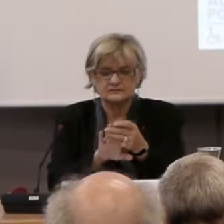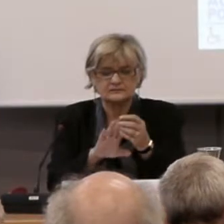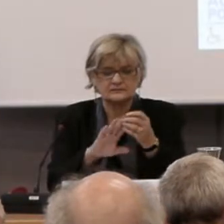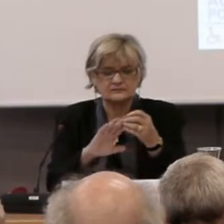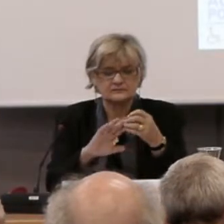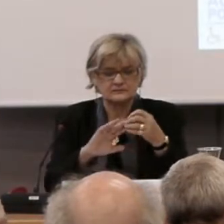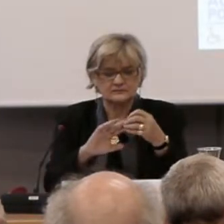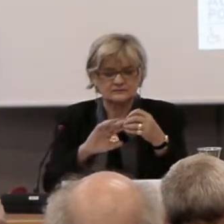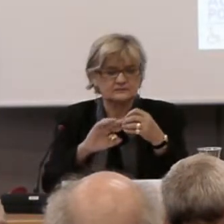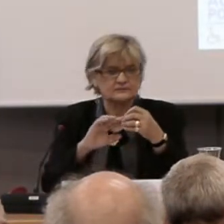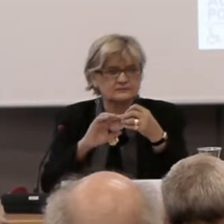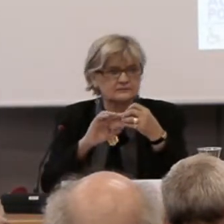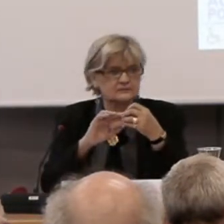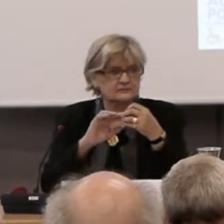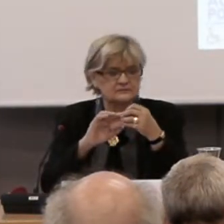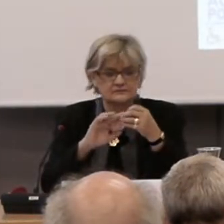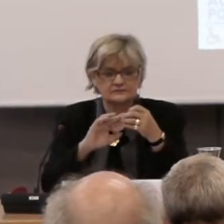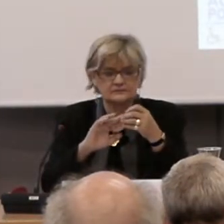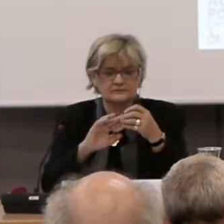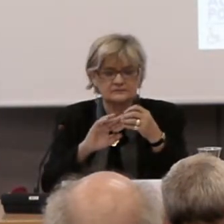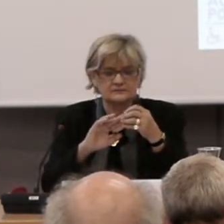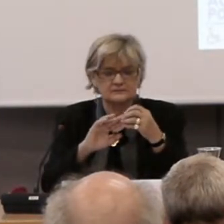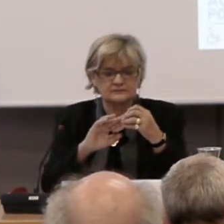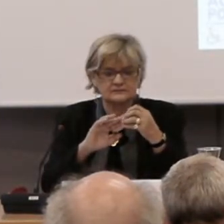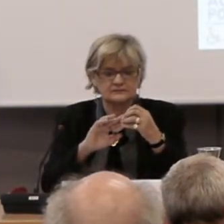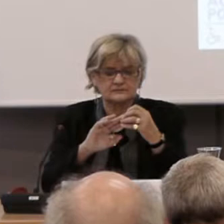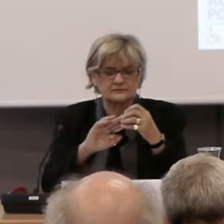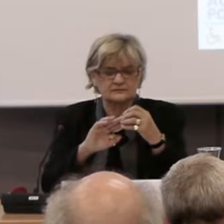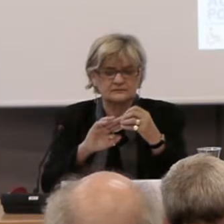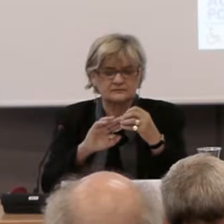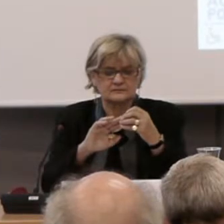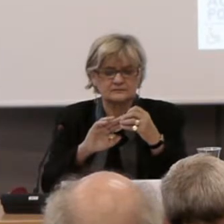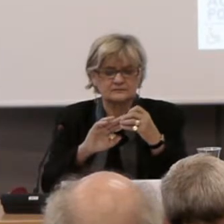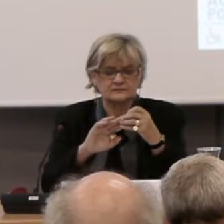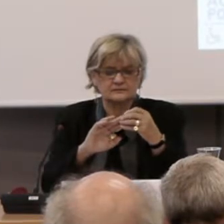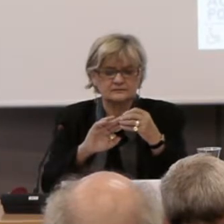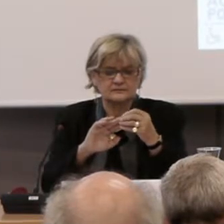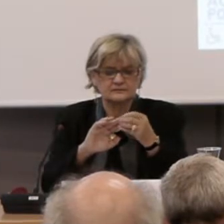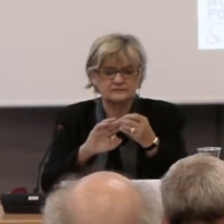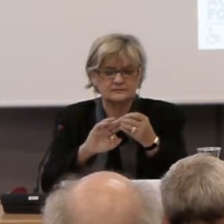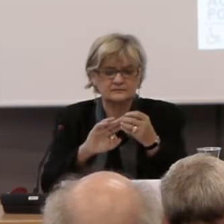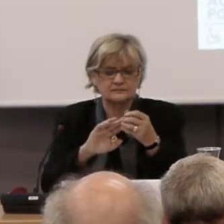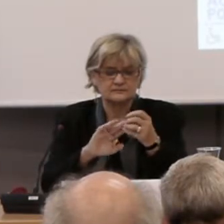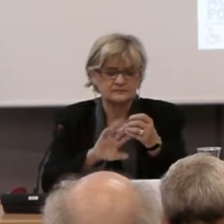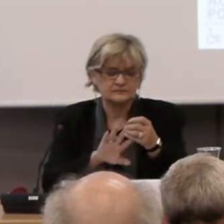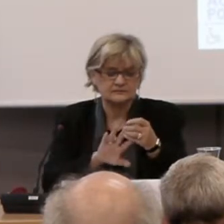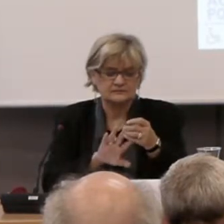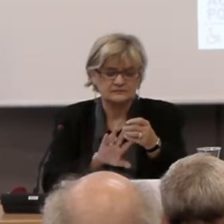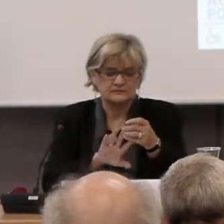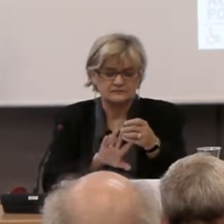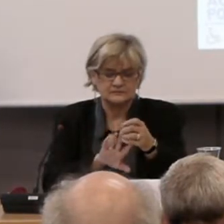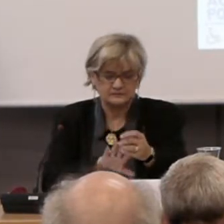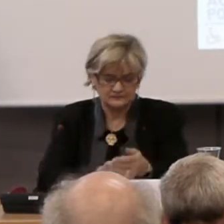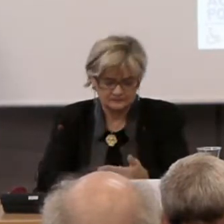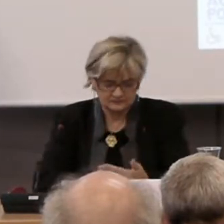handicap à aller beaucoup plus loin. Et beaucoup plus loin, c'est d'être accessible à tout le monde. Donc on le rappelle, il faut vraiment avoir les 4 types de handicap quand on est dans le